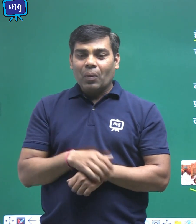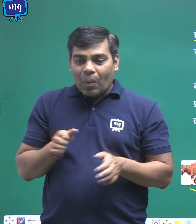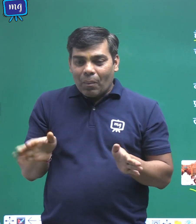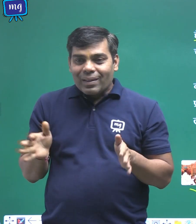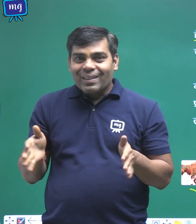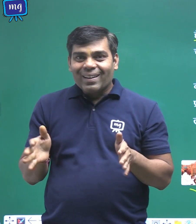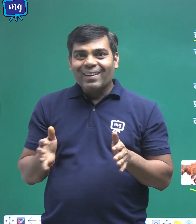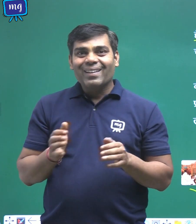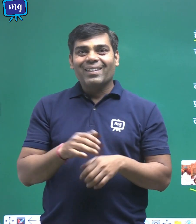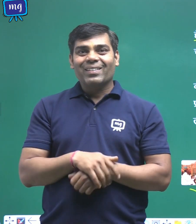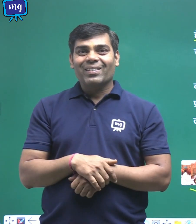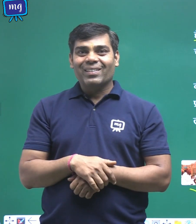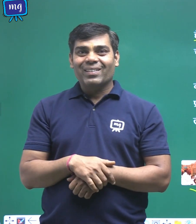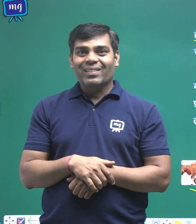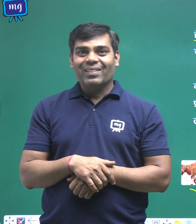मंजीरे